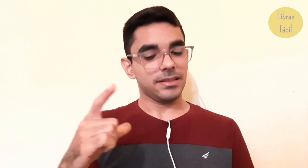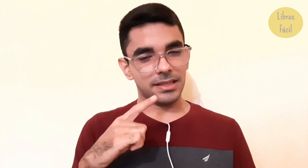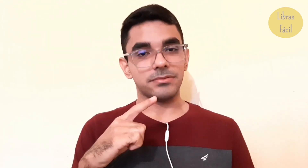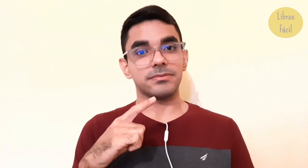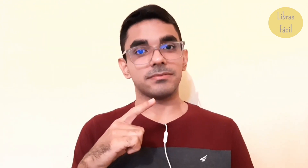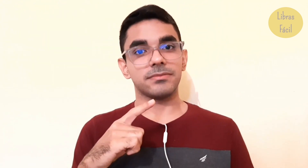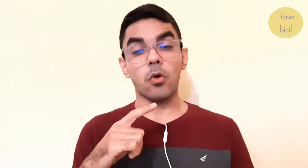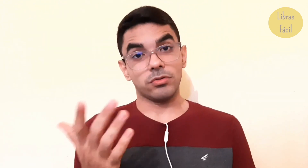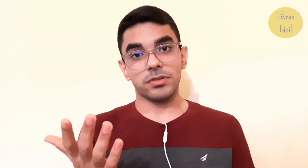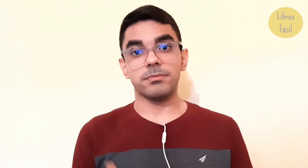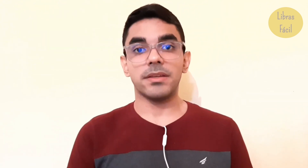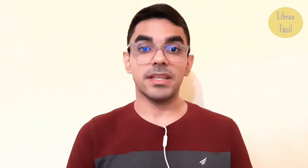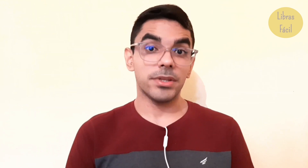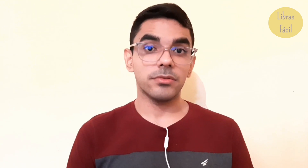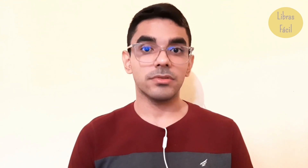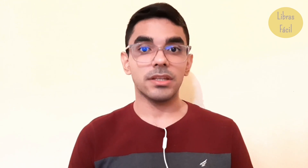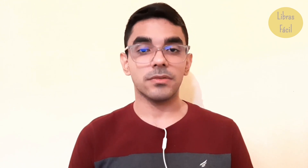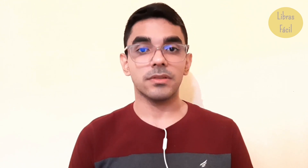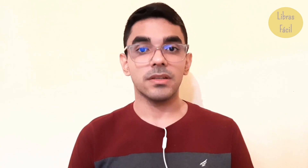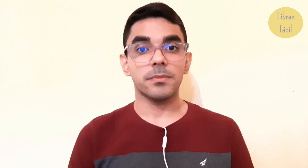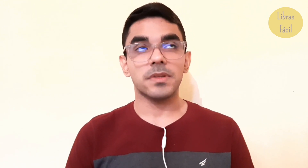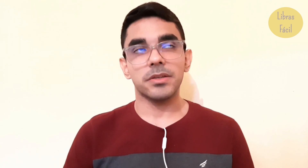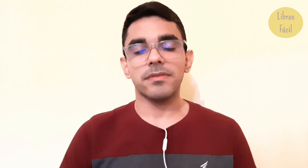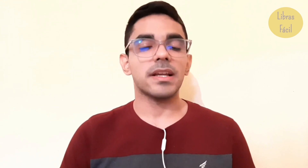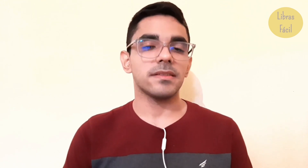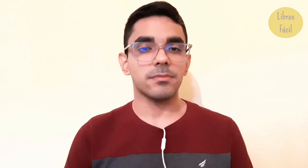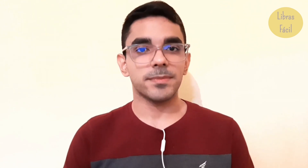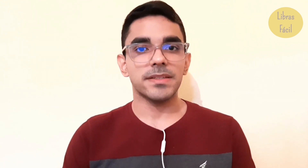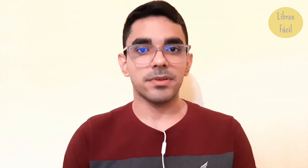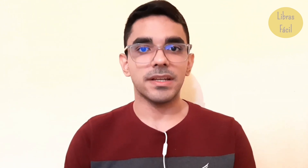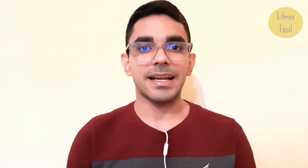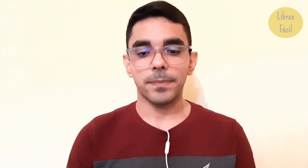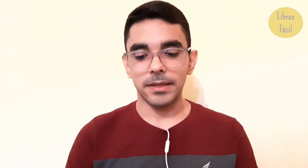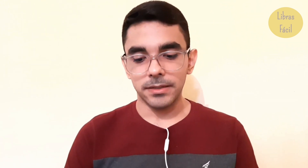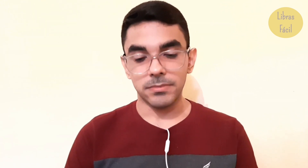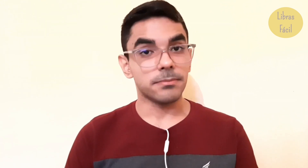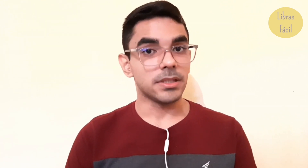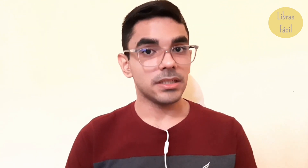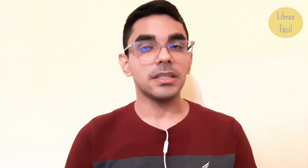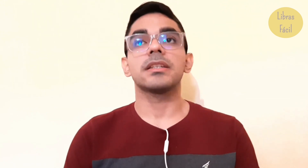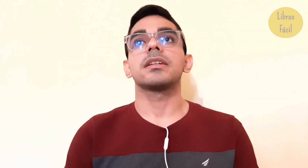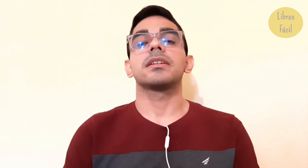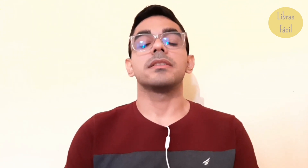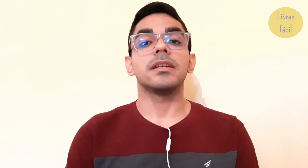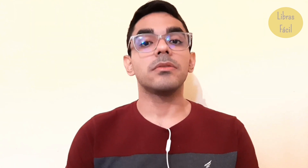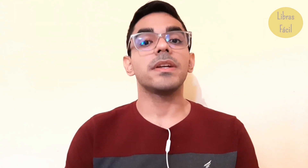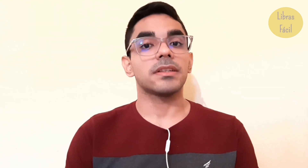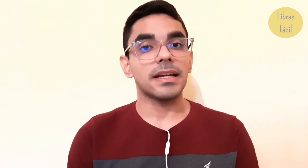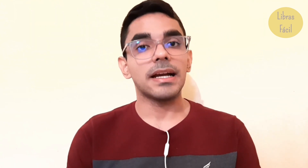tenho. Onde? Bem, vai depender do contexto. Vamos usar aqui uma frase simples para exemplificar. Minha mãe não está